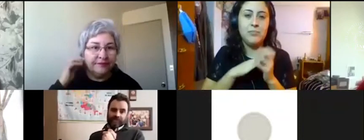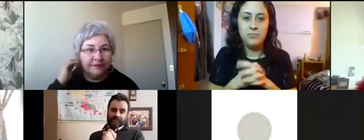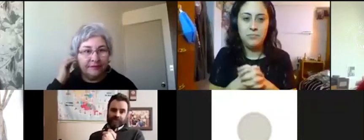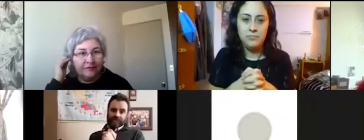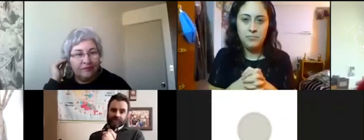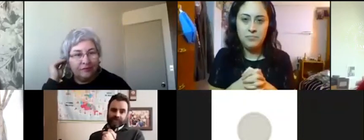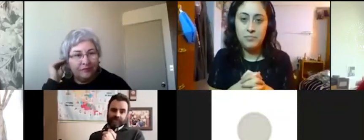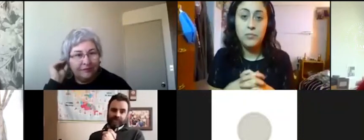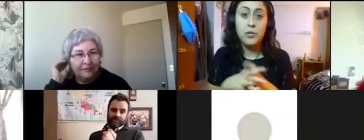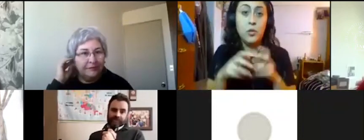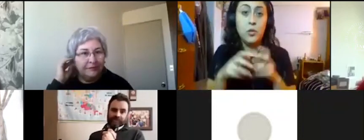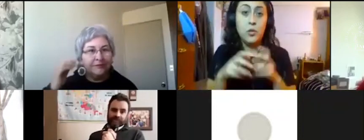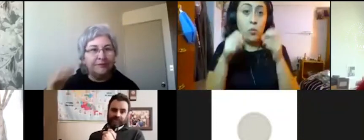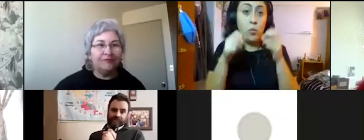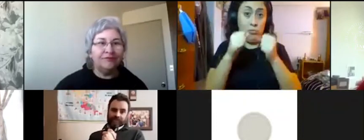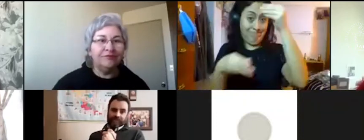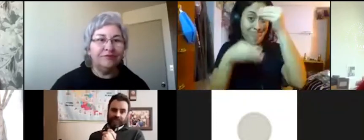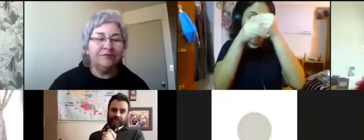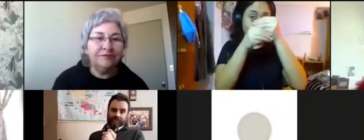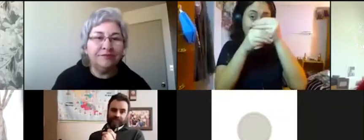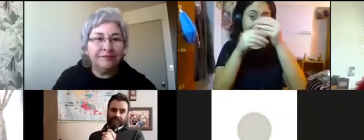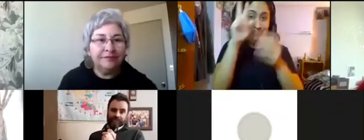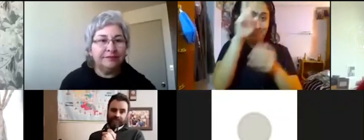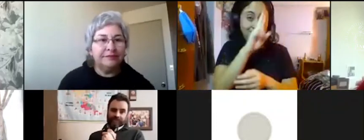¿Puedo agregar algo a la reflexión, Karen?